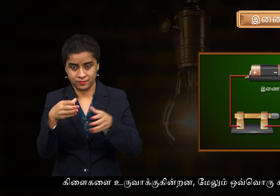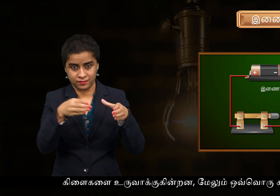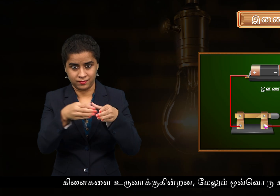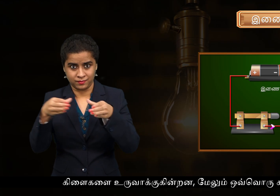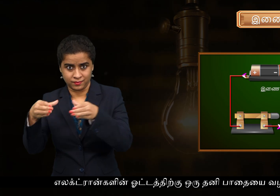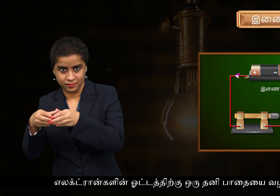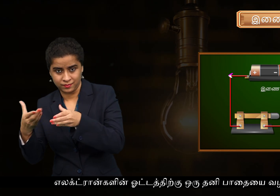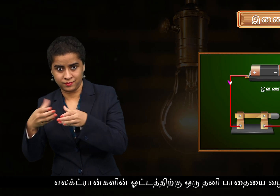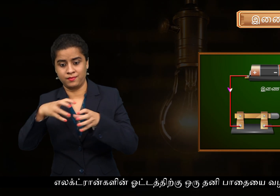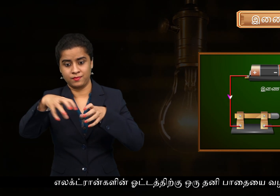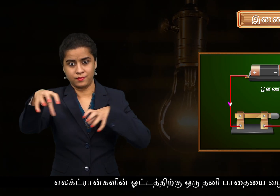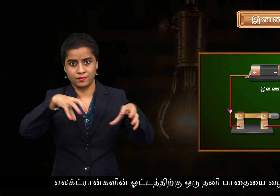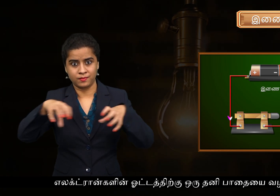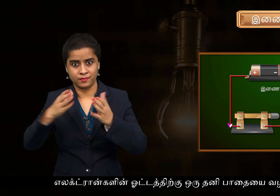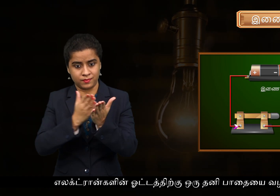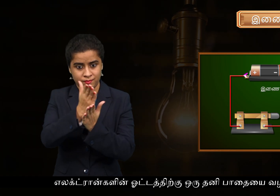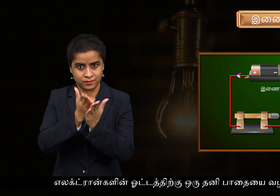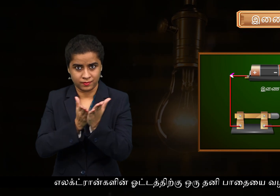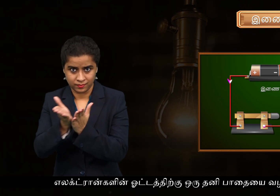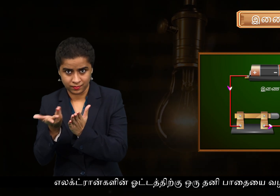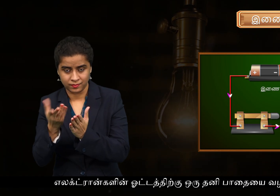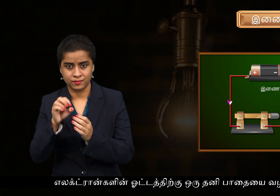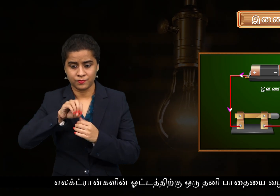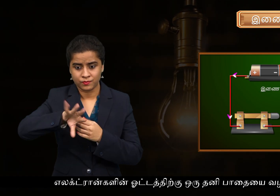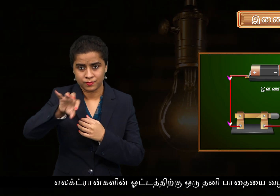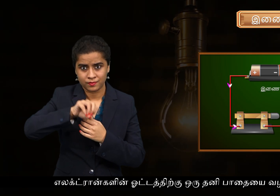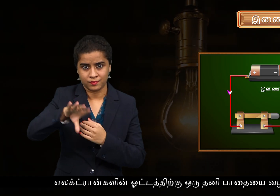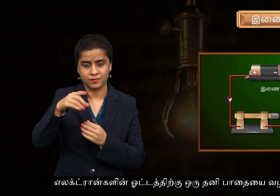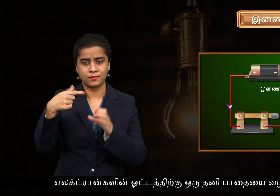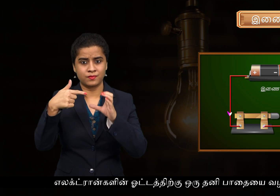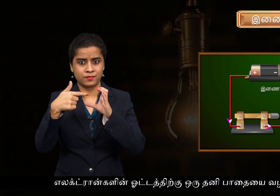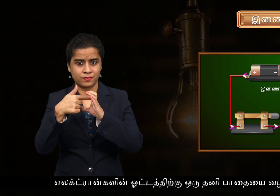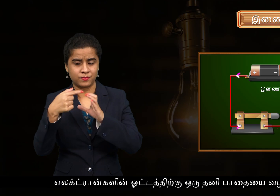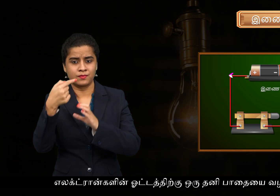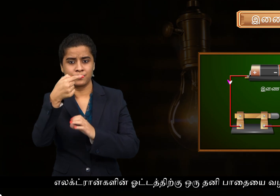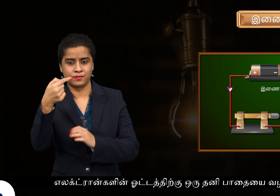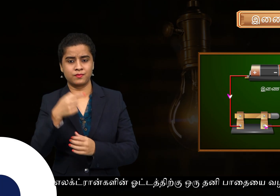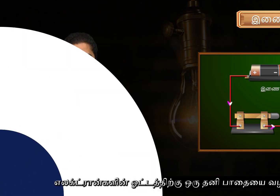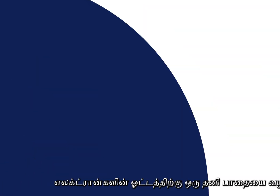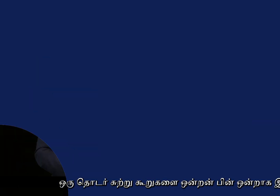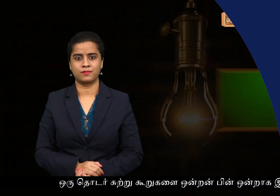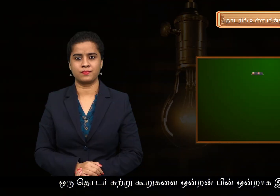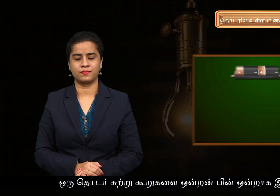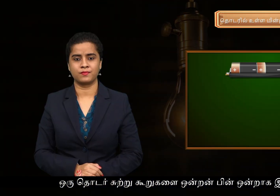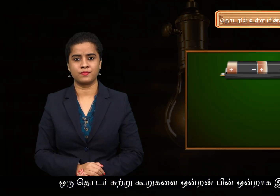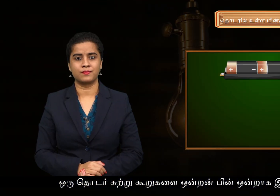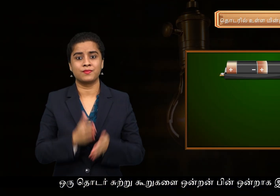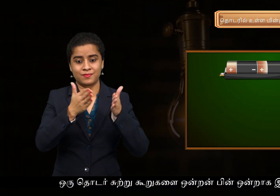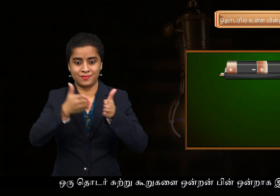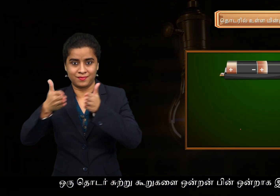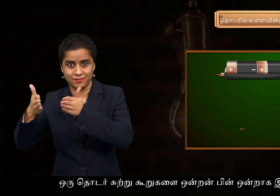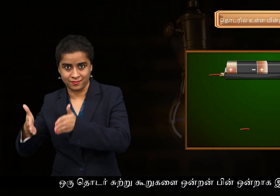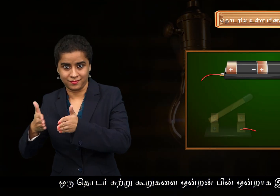ஒவ்வொரு கிளையும் எலக்ட்ரான்களின் ஓட்டத்திற்கு ஒரு தனி பாதையை வழங்குகிறது. ஒரு தொடர்